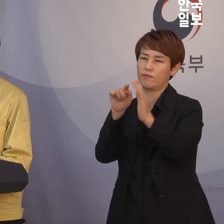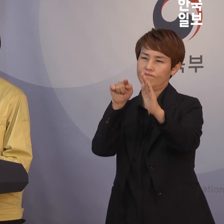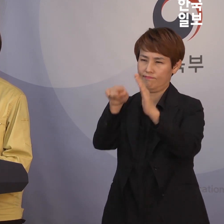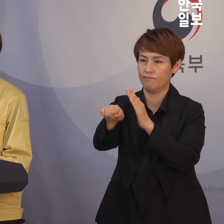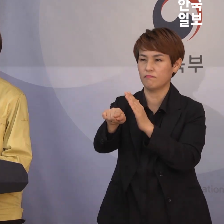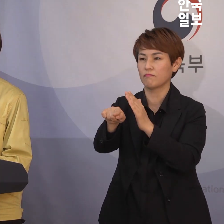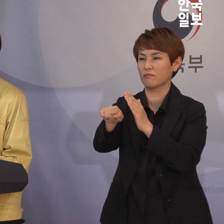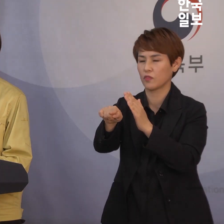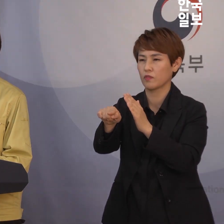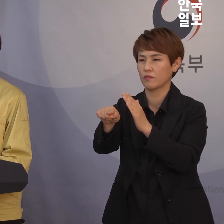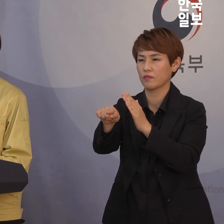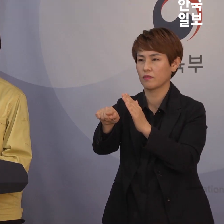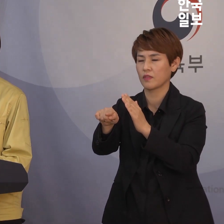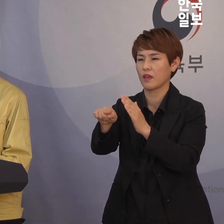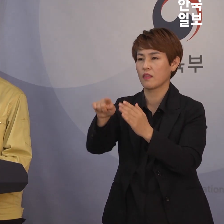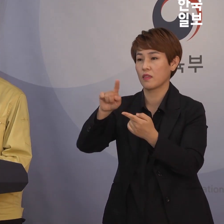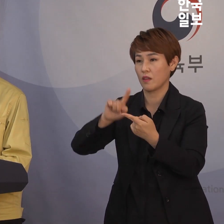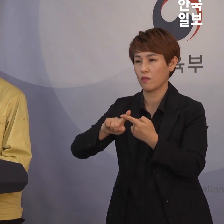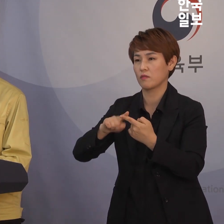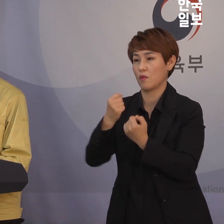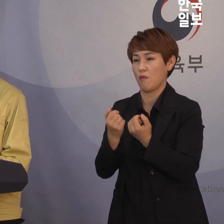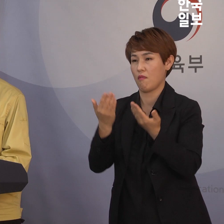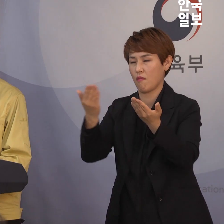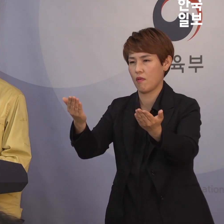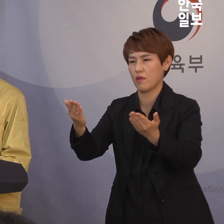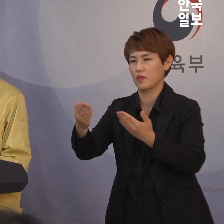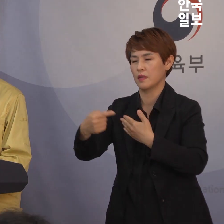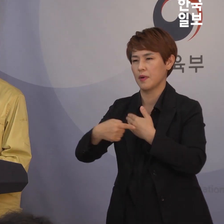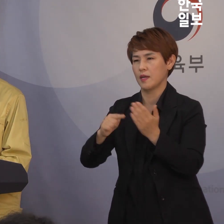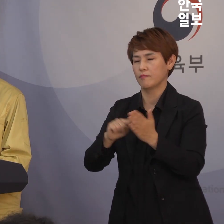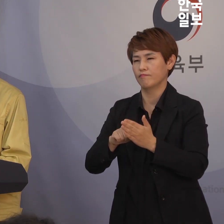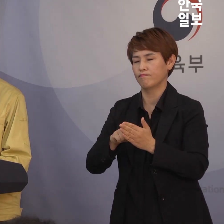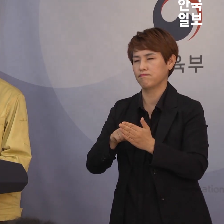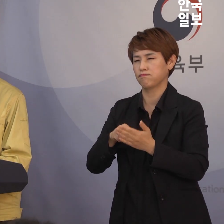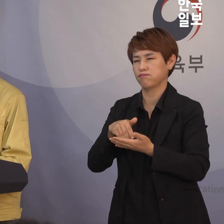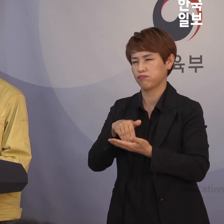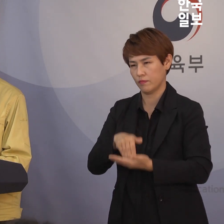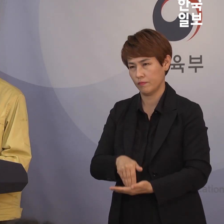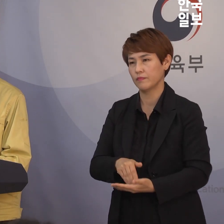일을 말씀드리게 되어 무거운 책임을 느낍니다.